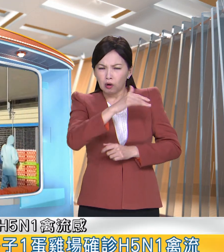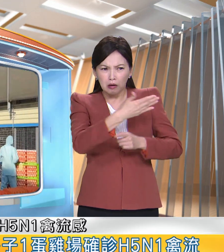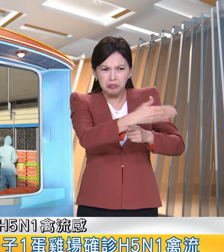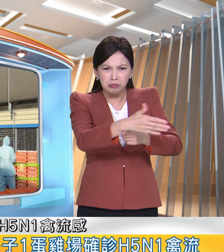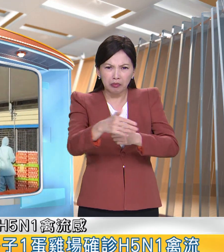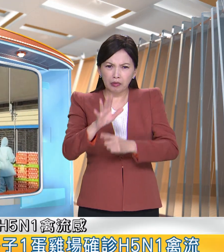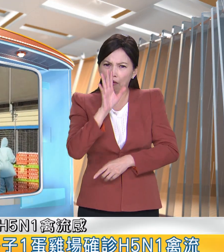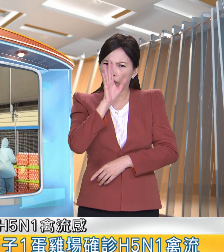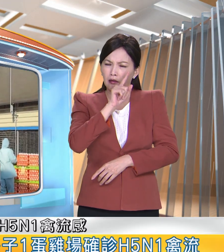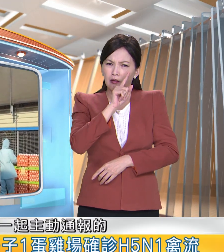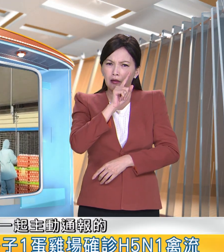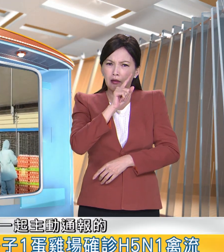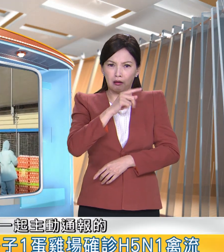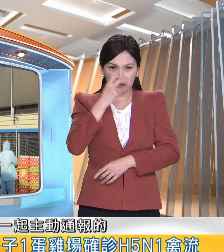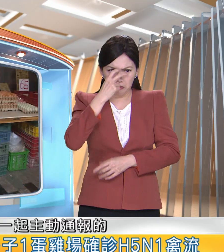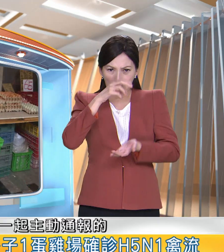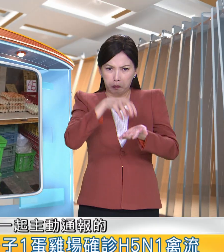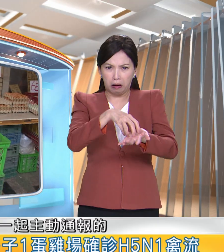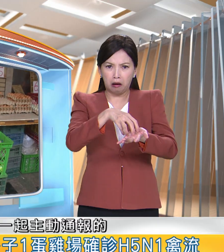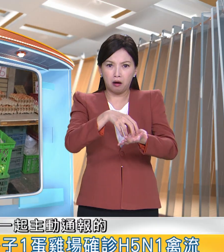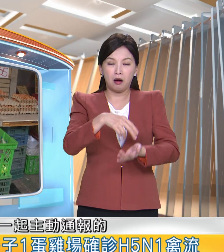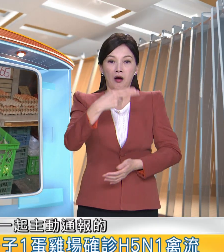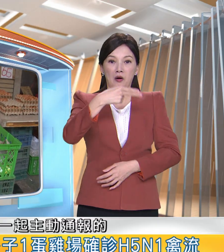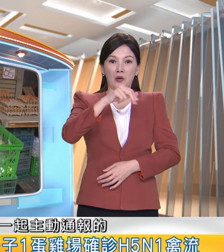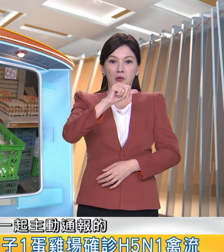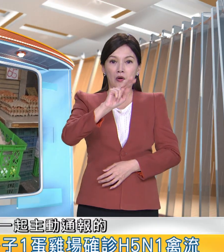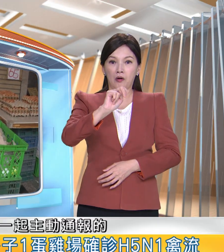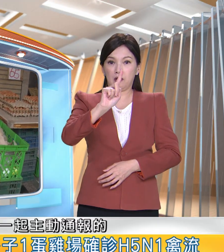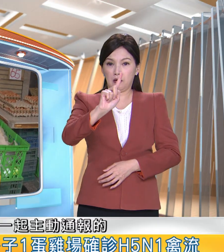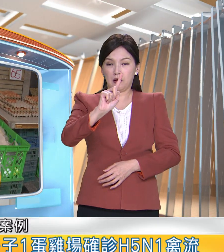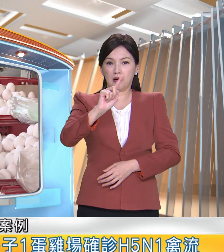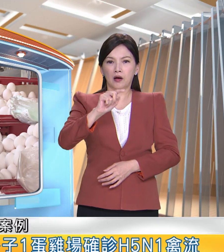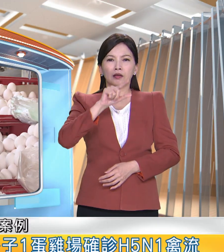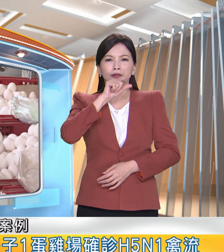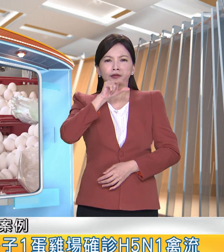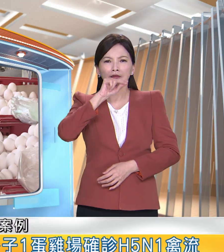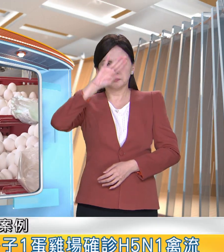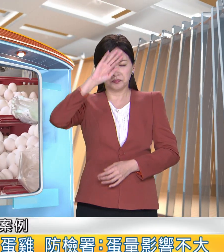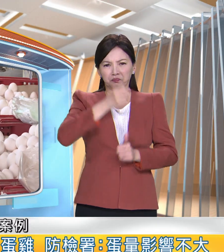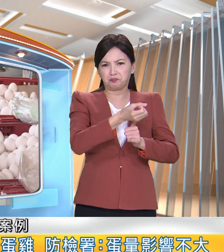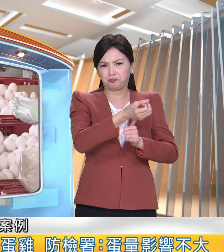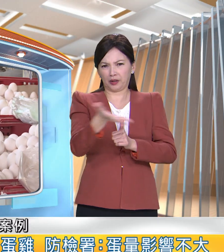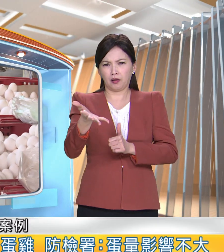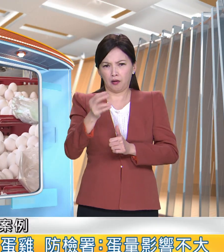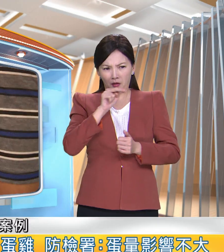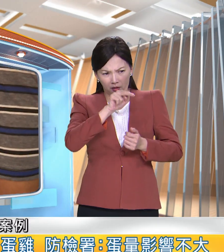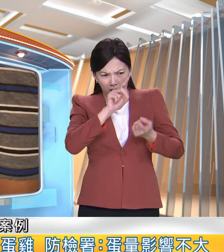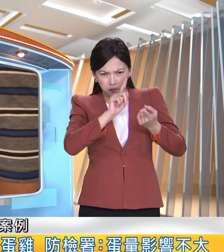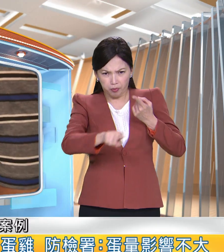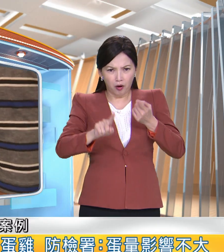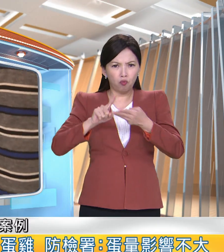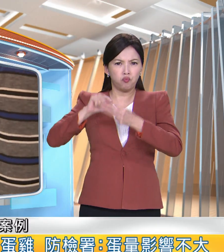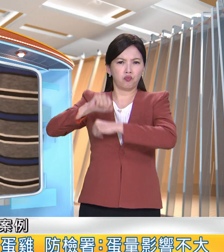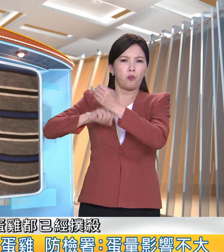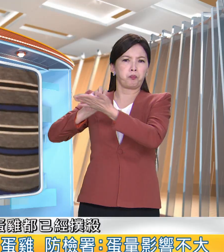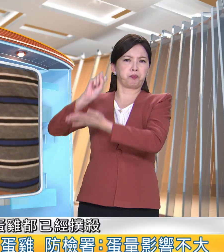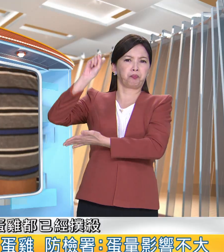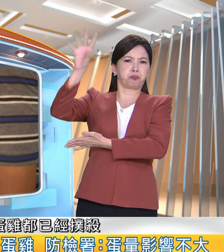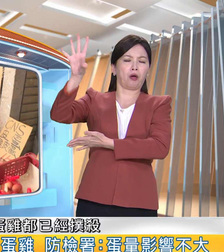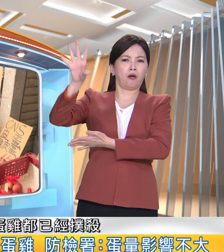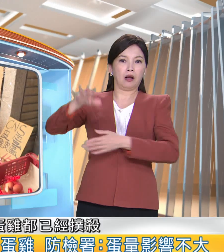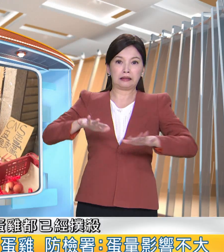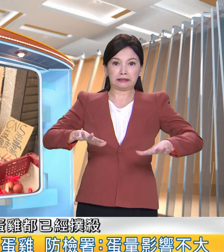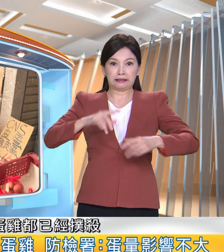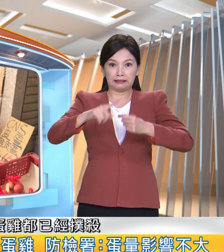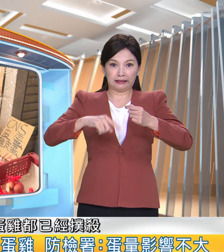感，这是今年秋天的第一起主动通报的蛋鸡场禽流感案例。而目